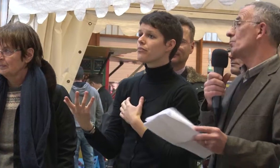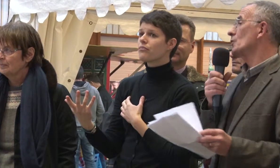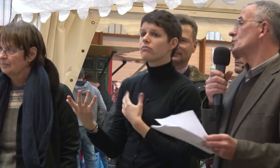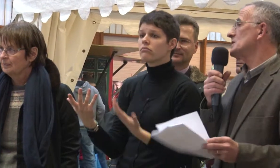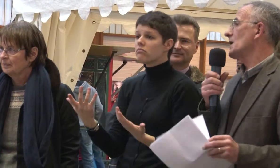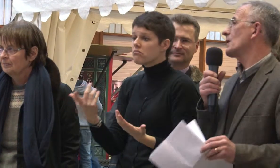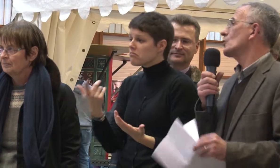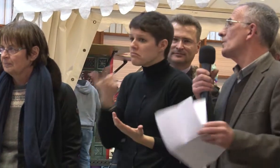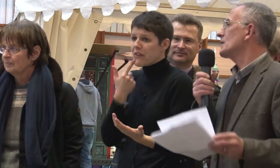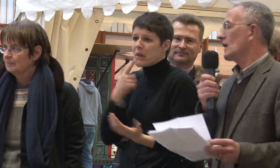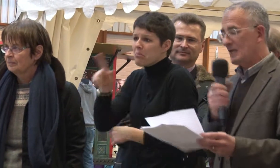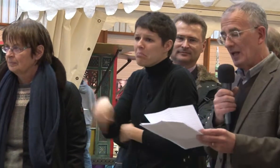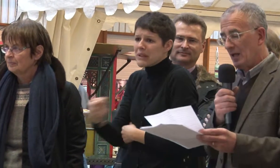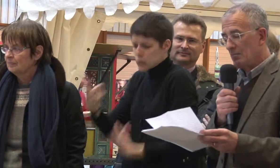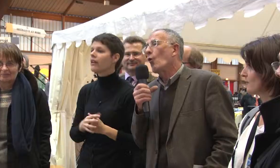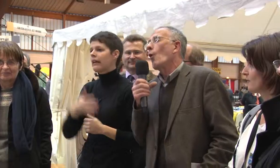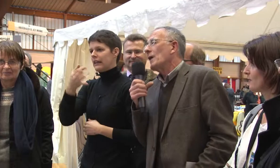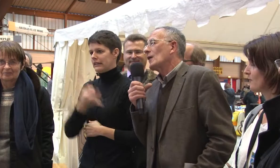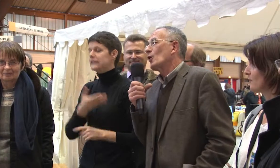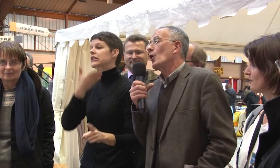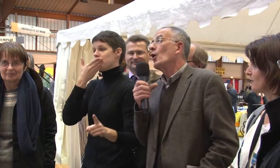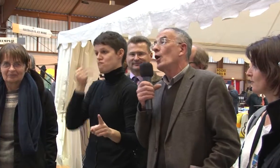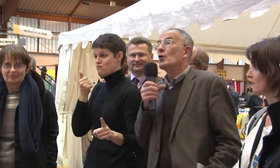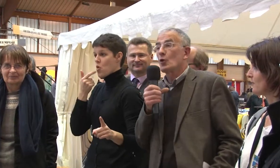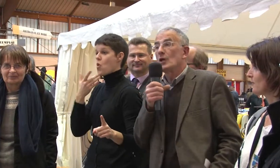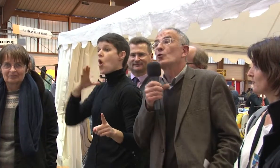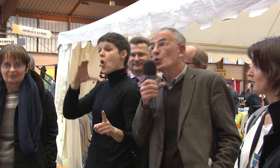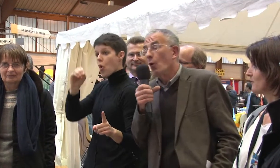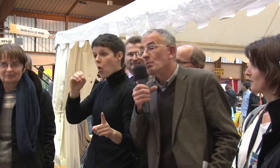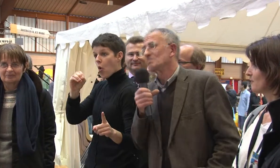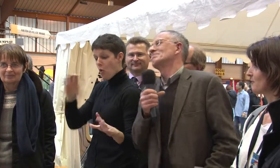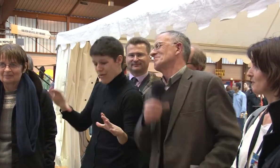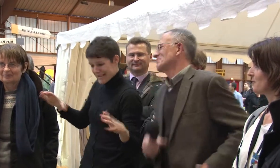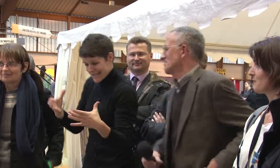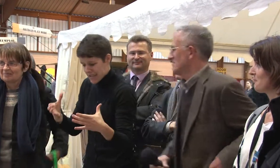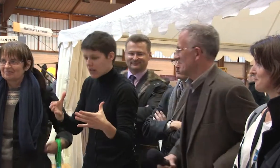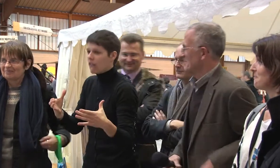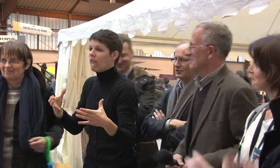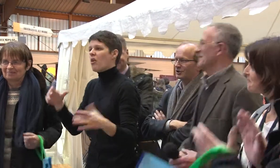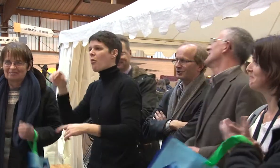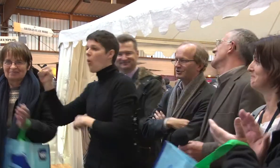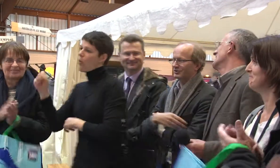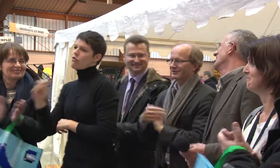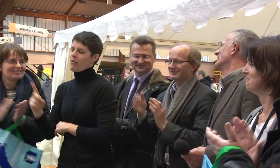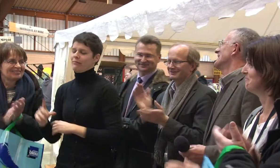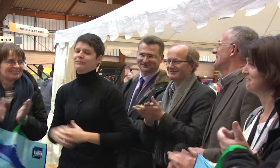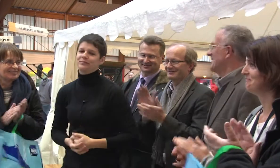les fondements du système économique tel qu'il est. Opérateurs que des cocos.